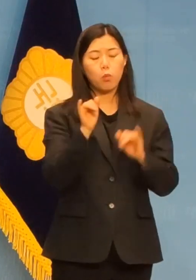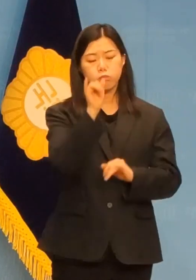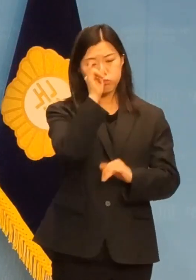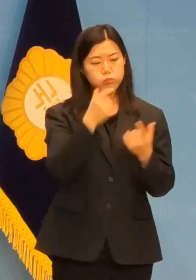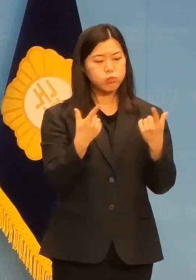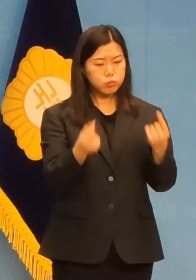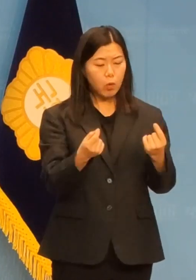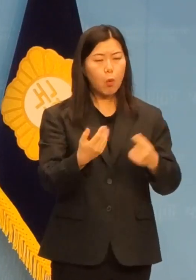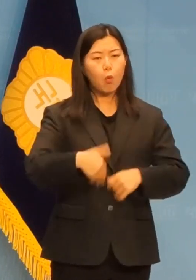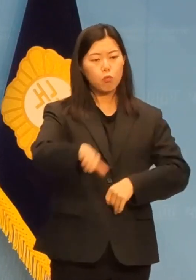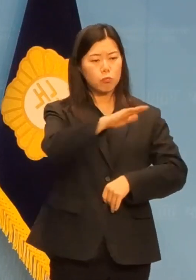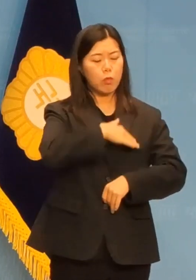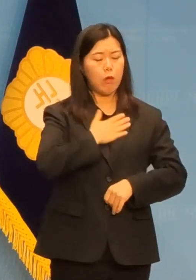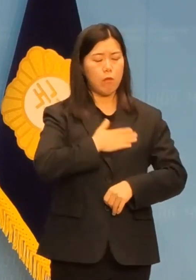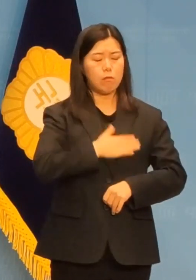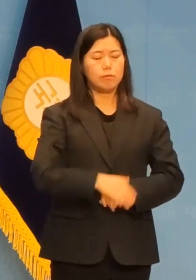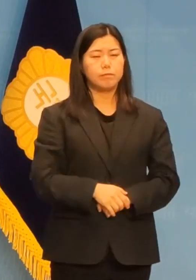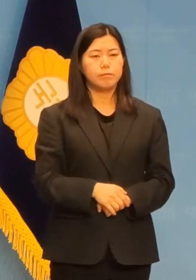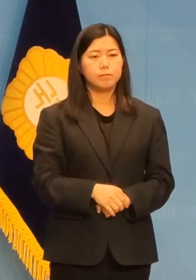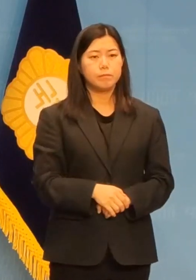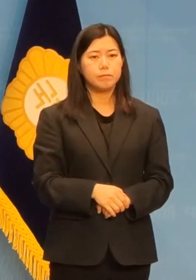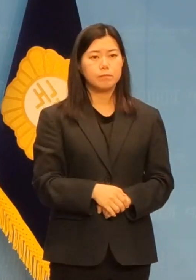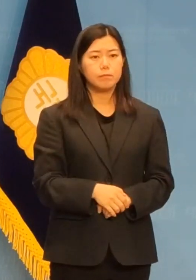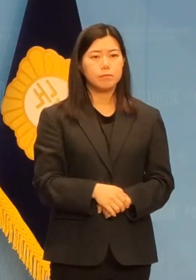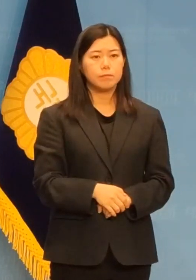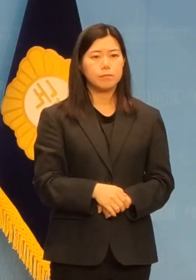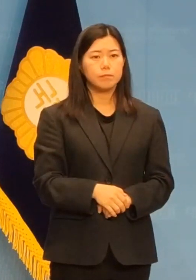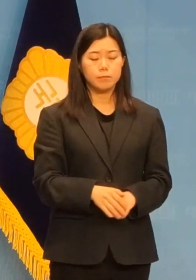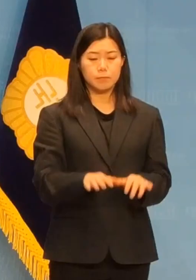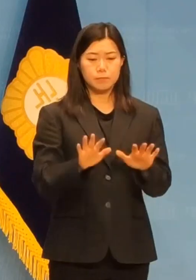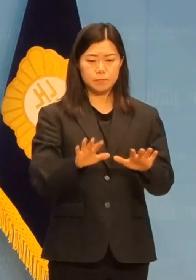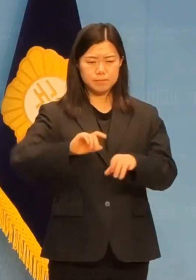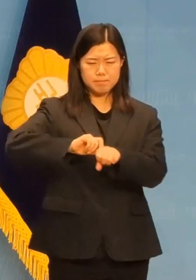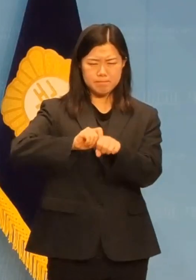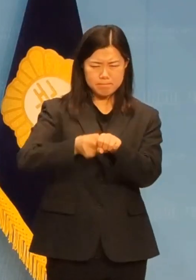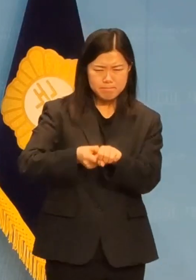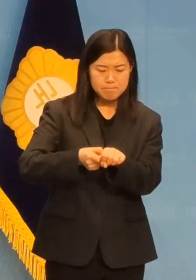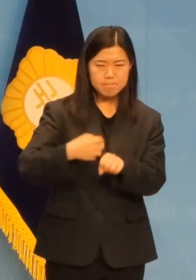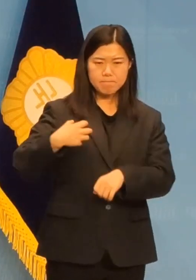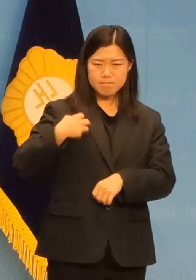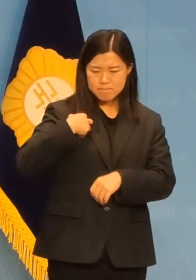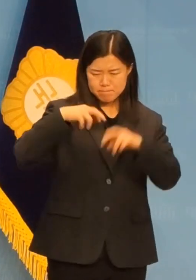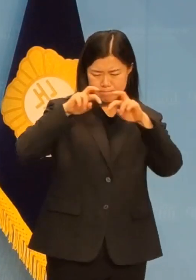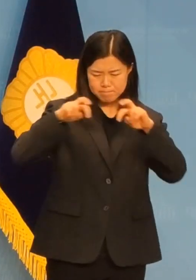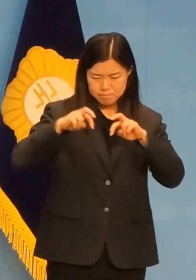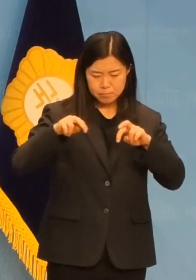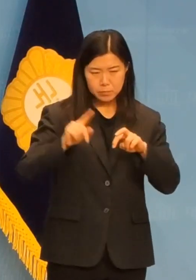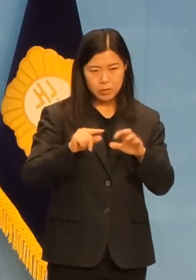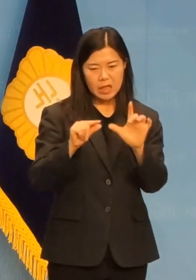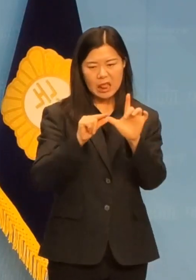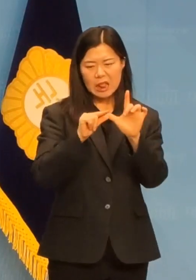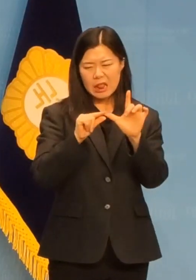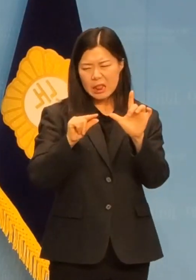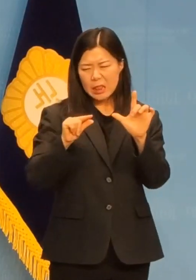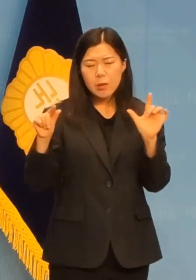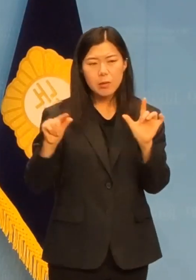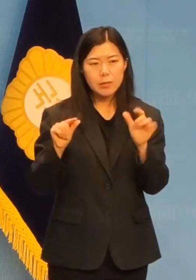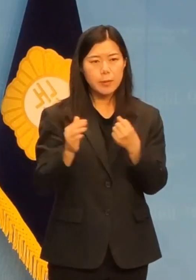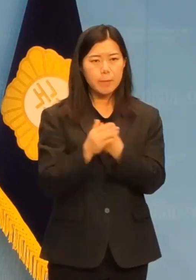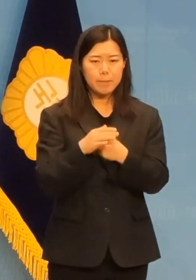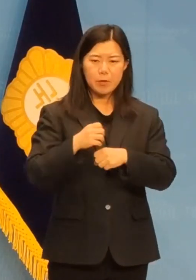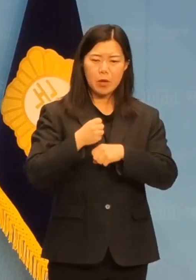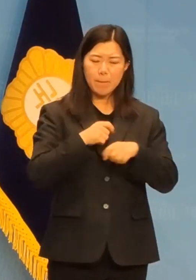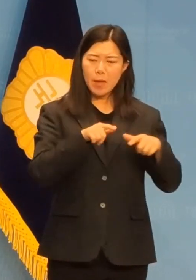존재했음도 우리는 기억합니다. 이번 징계와 책임 규명은 일부의 일탈로 훼손된